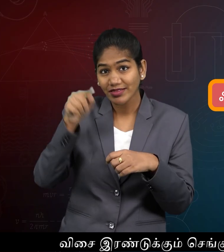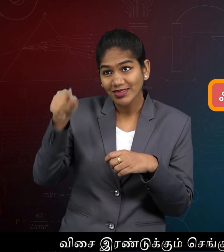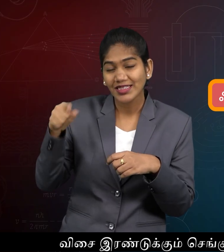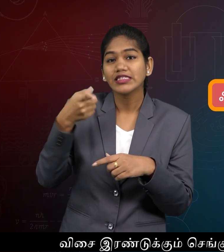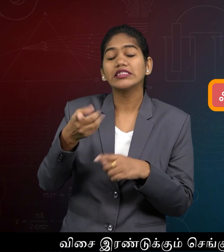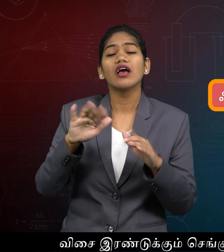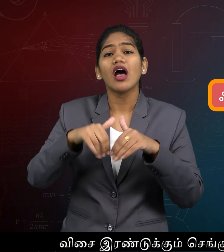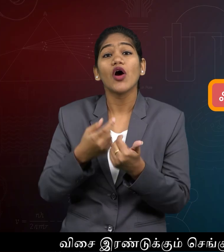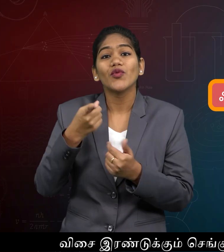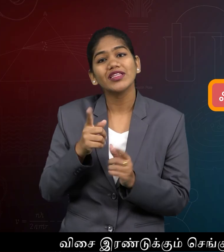இருப்பதை கண்டறிந்தோம்.